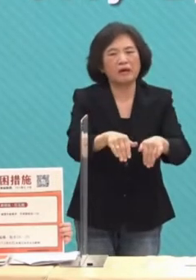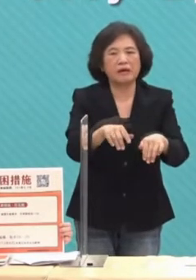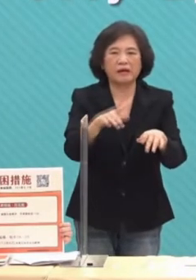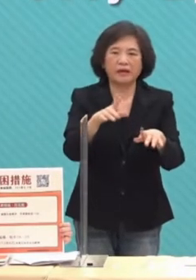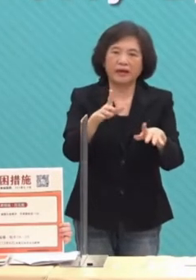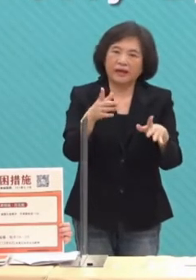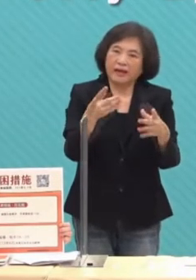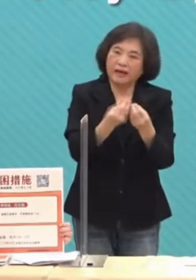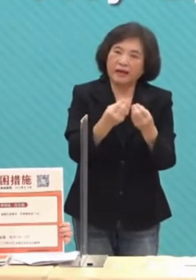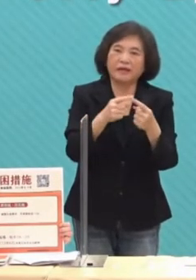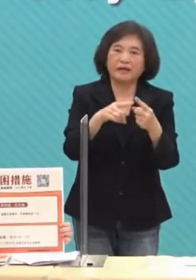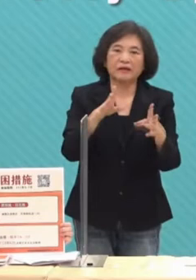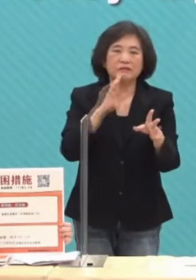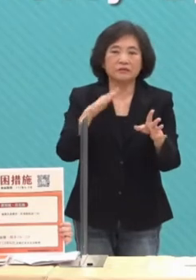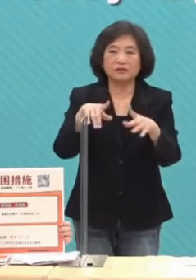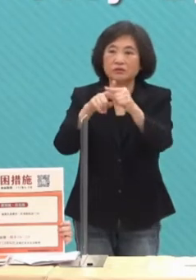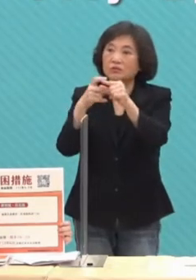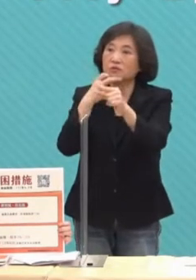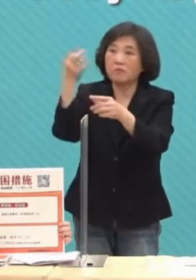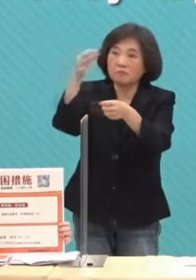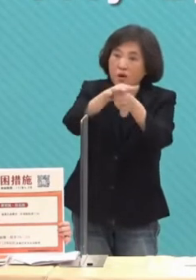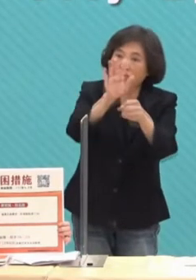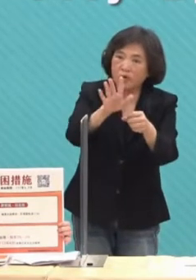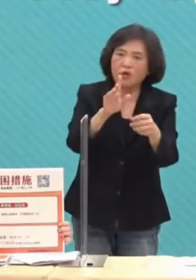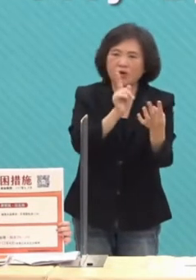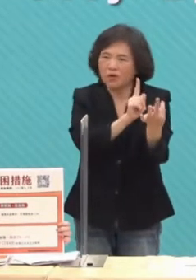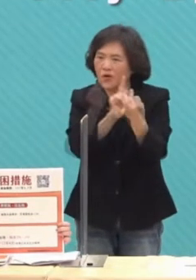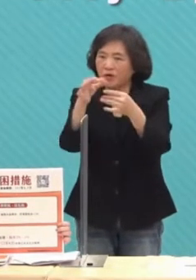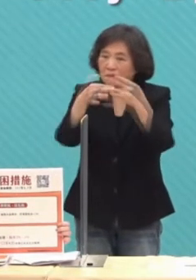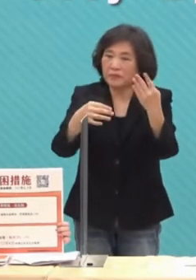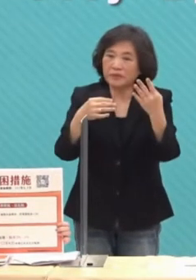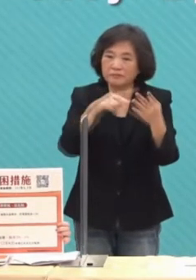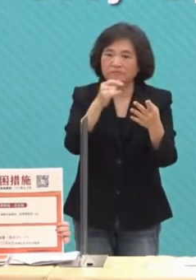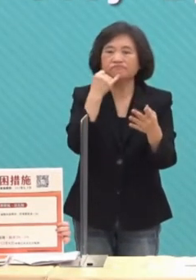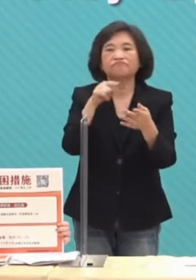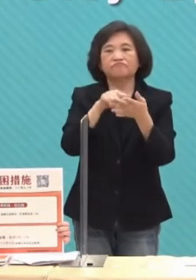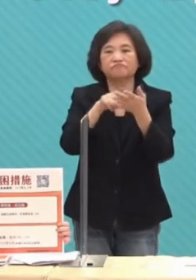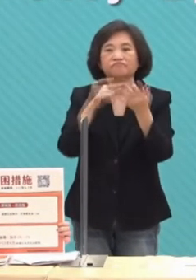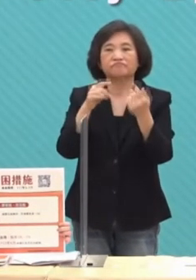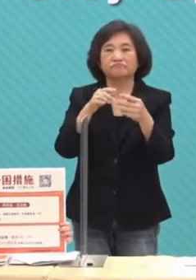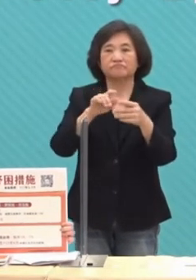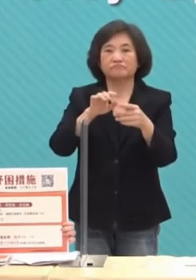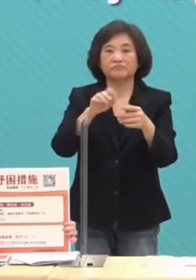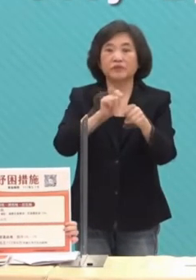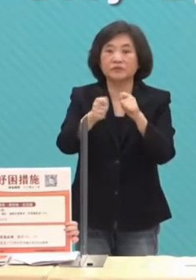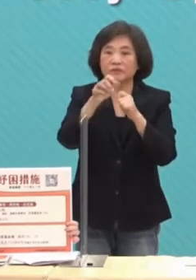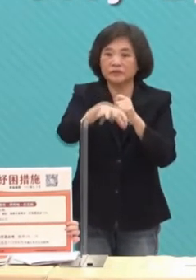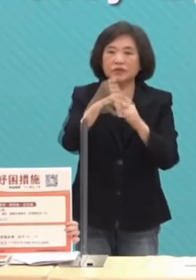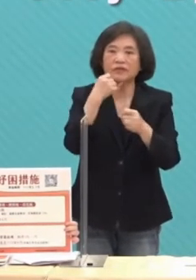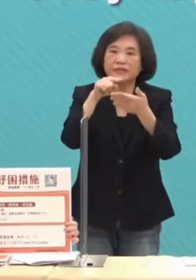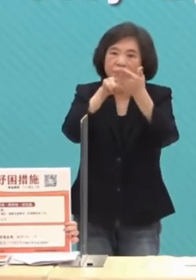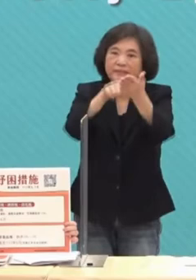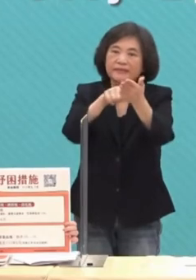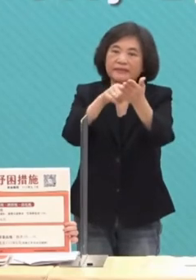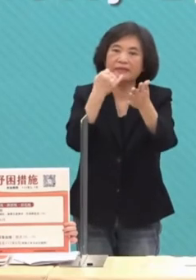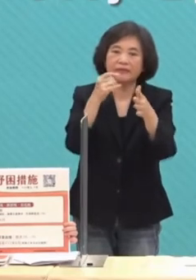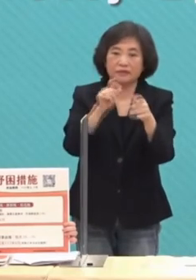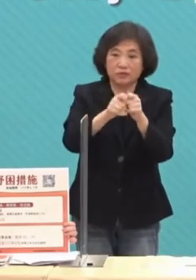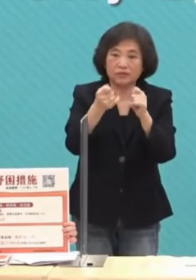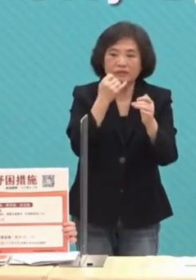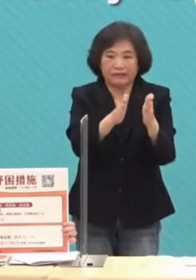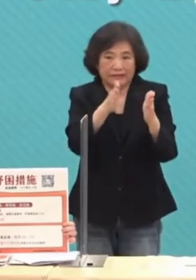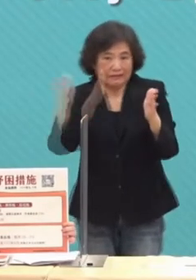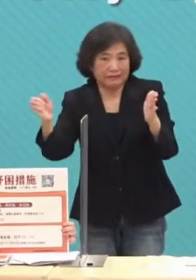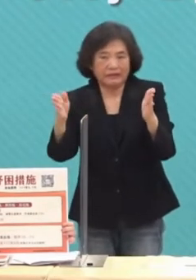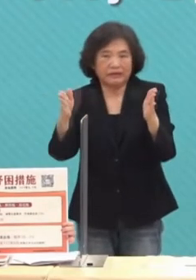程度，还有如果你有受中央的纾困这些的条件，都可以来跟我们的税捐处申请，就是延税。